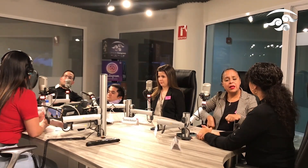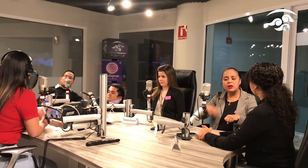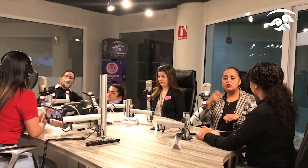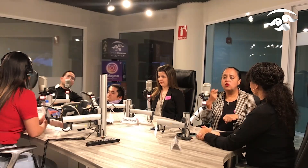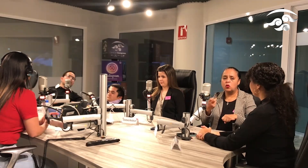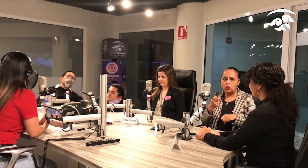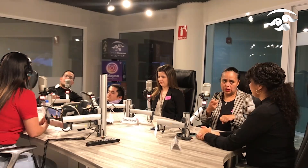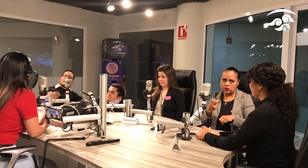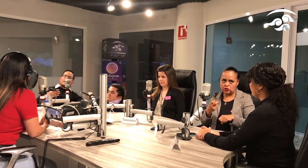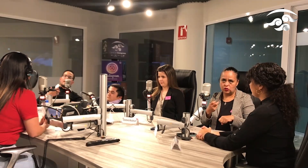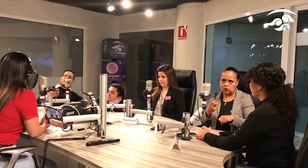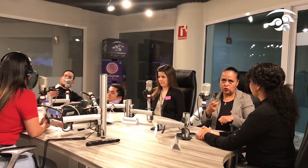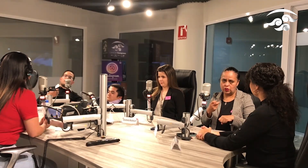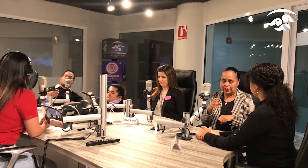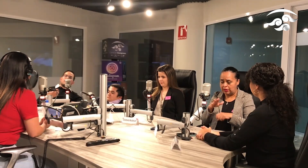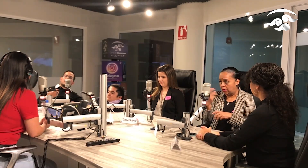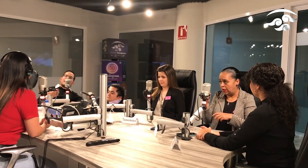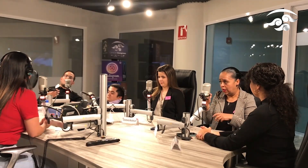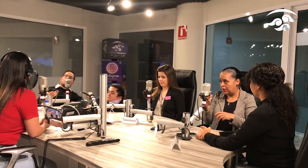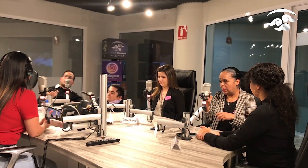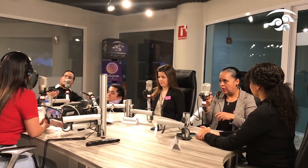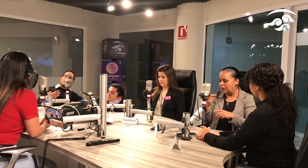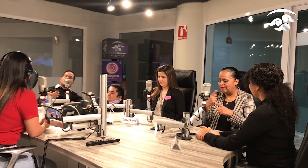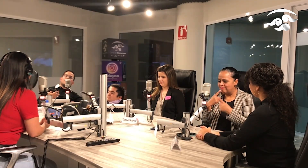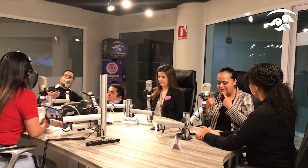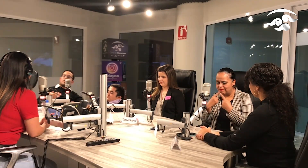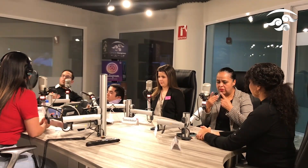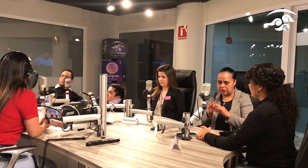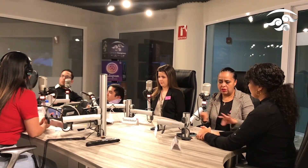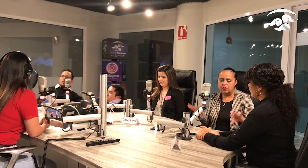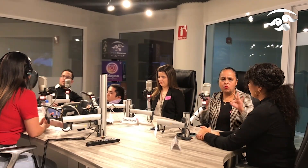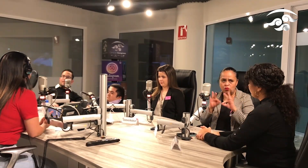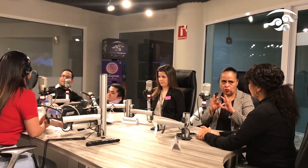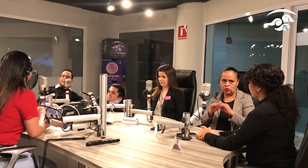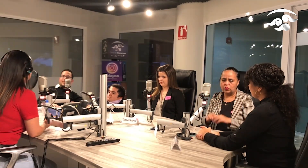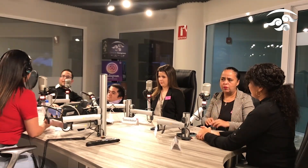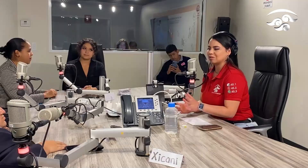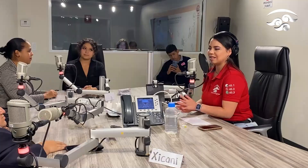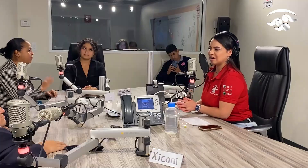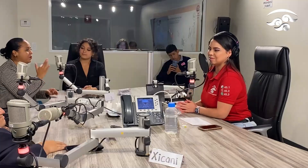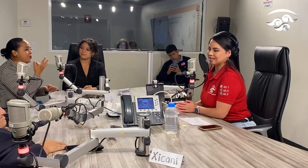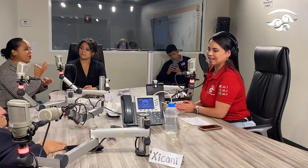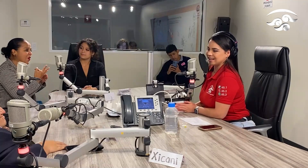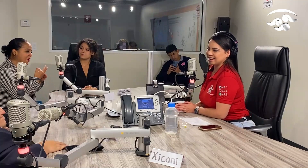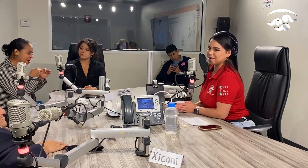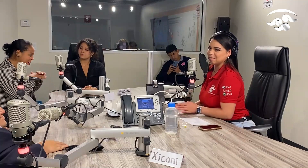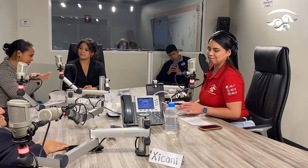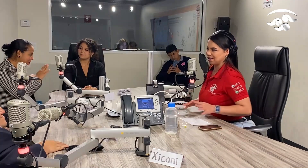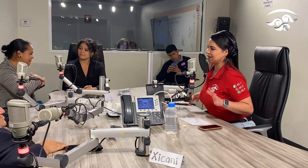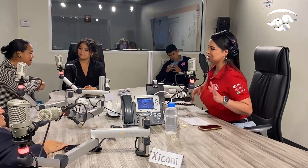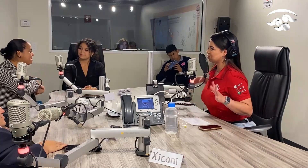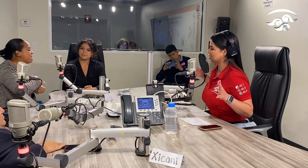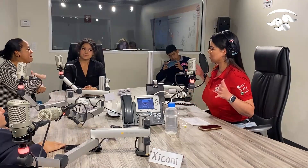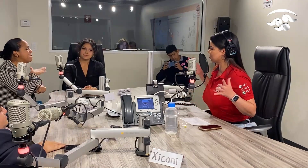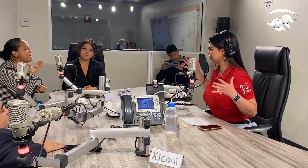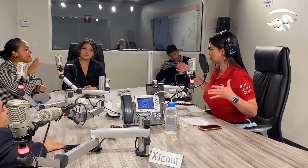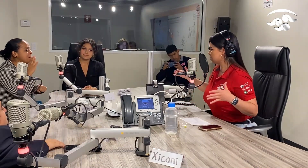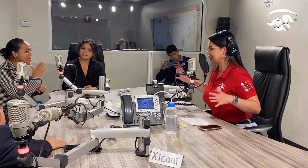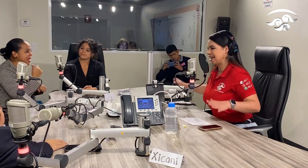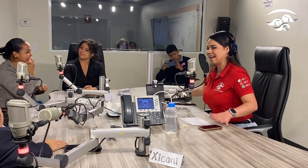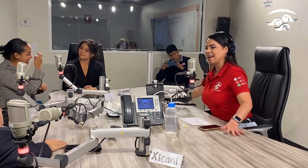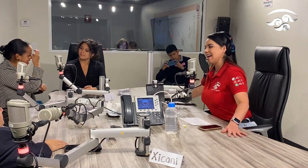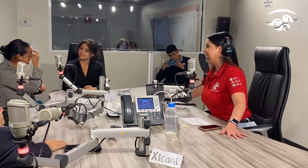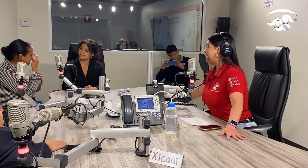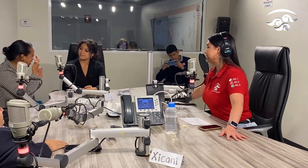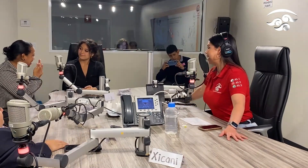agradezco mucho que se generen este tipo de diálogos y de discusiones. Pues ahorita vamos a entrar más a detalle, mientras vamos a conocer también